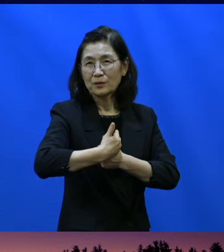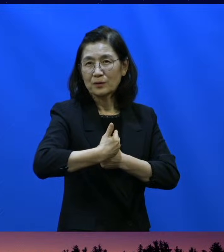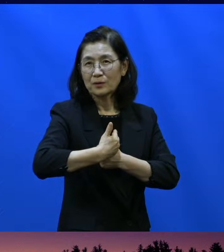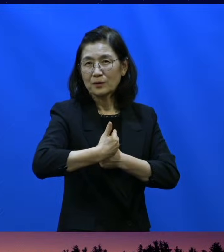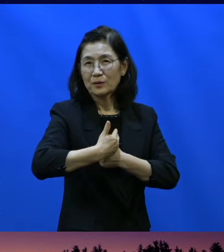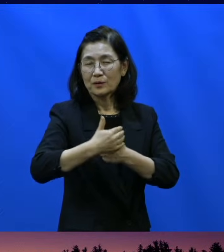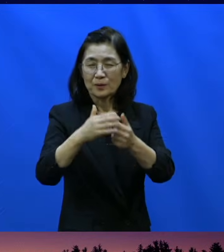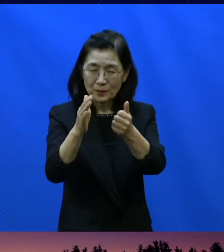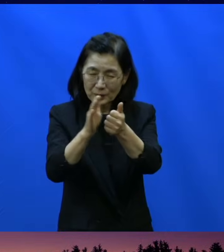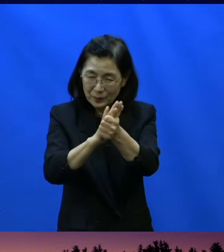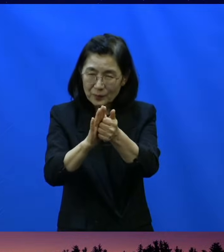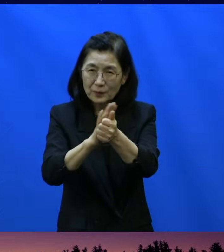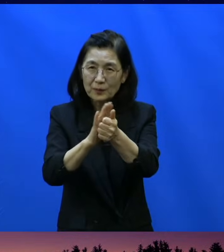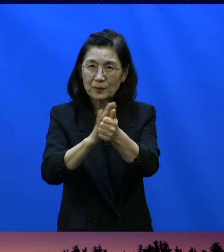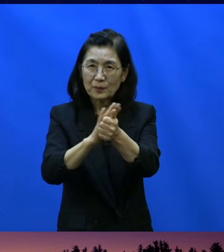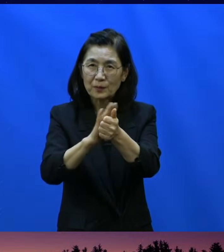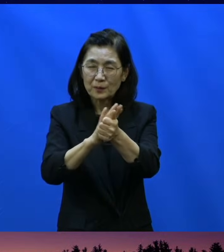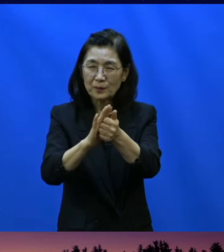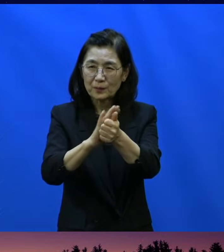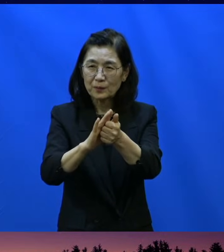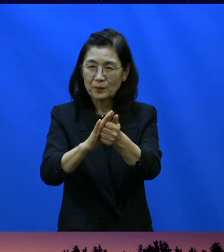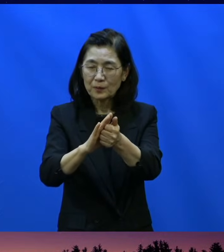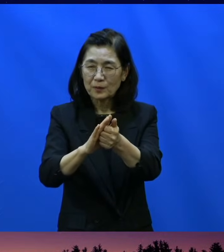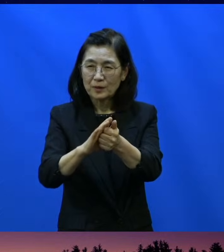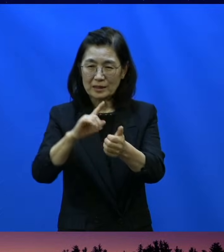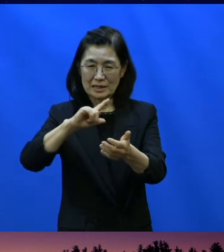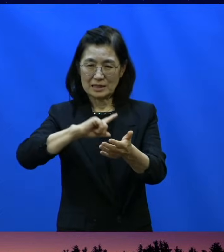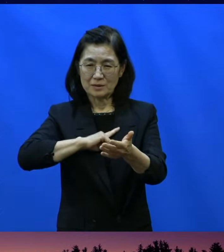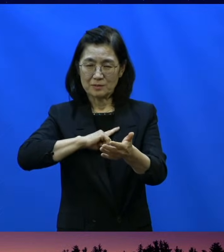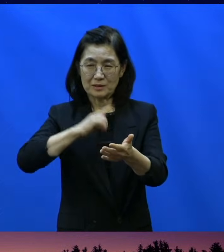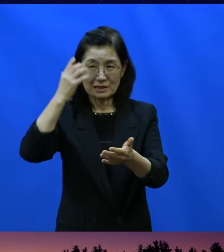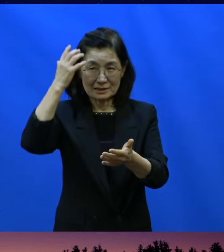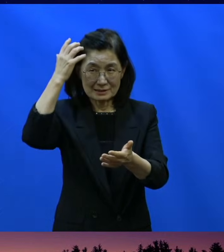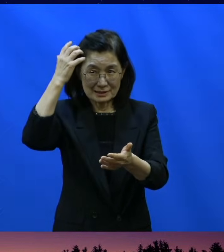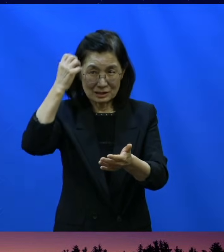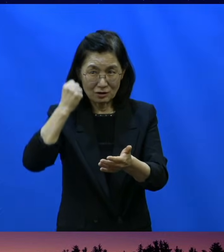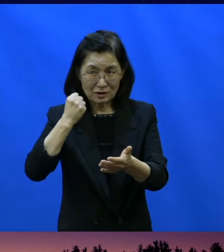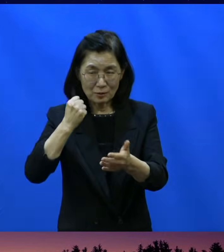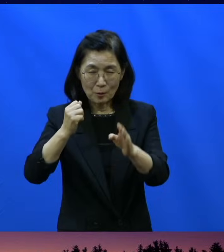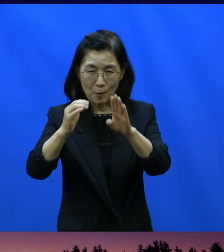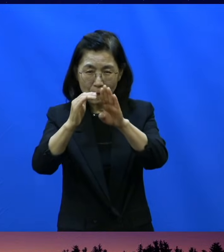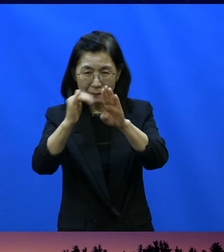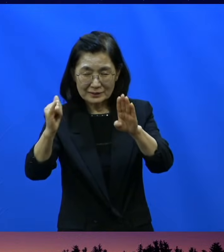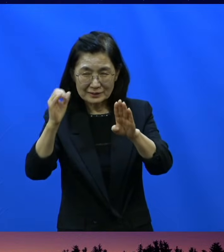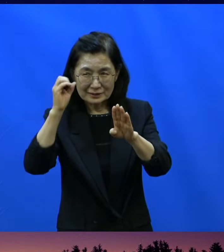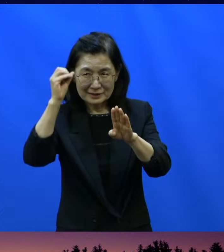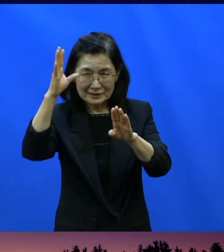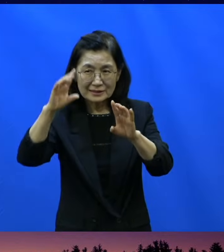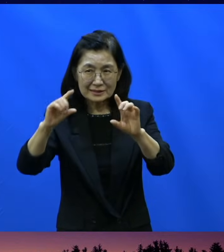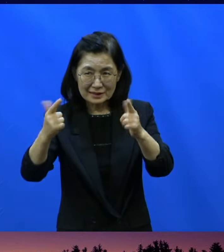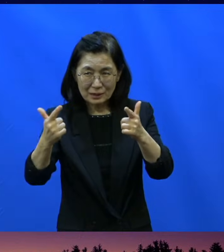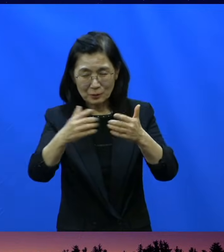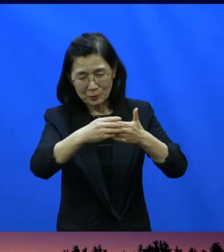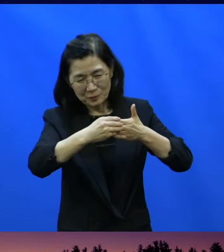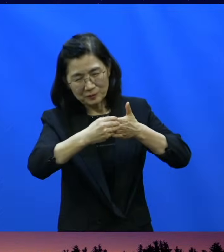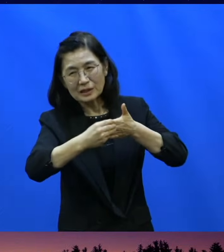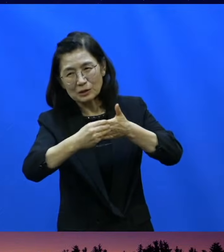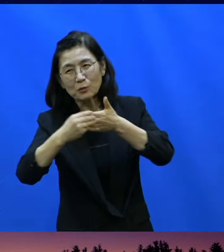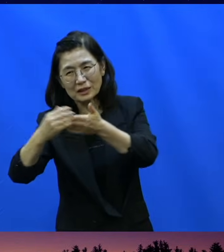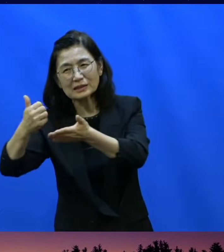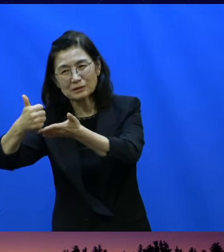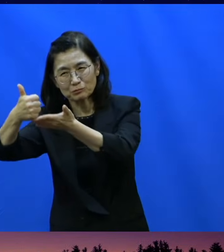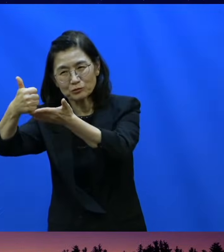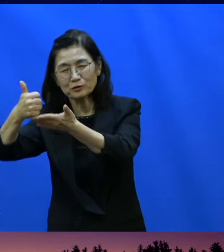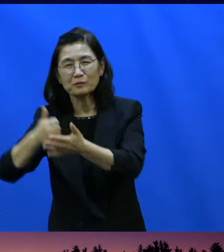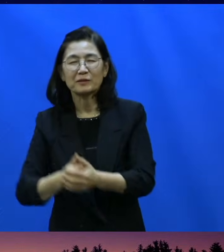손에 이름을 기록하기도 하시고 잊지 아니하시고 그 백성들을 이제 데리고 가셔요. 그죠?